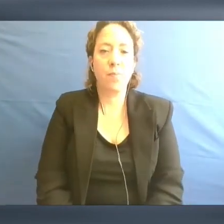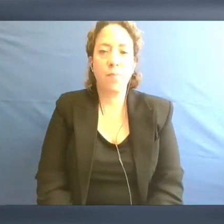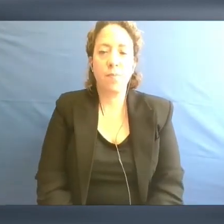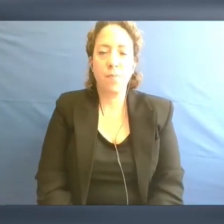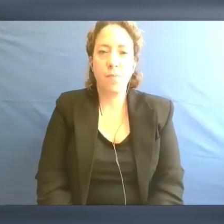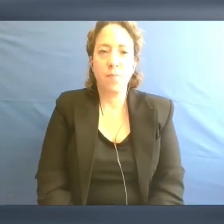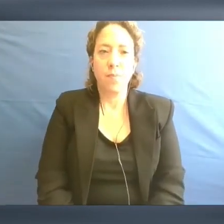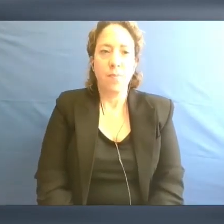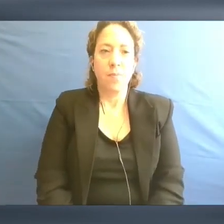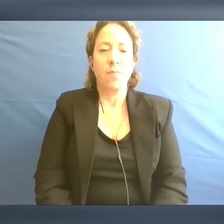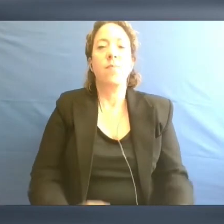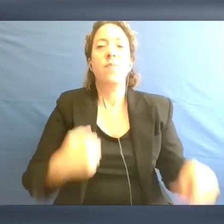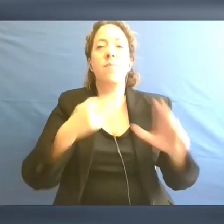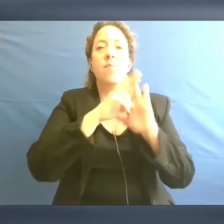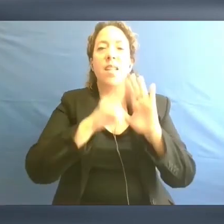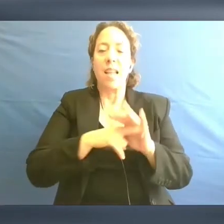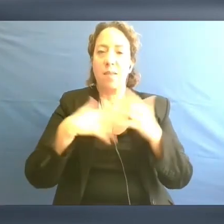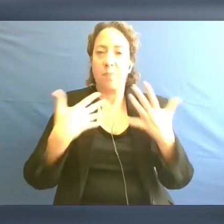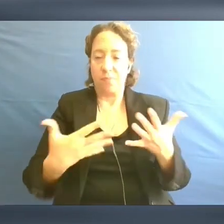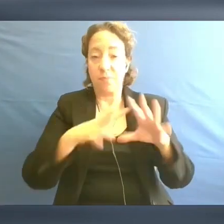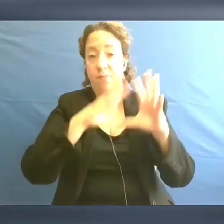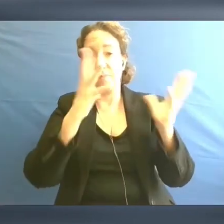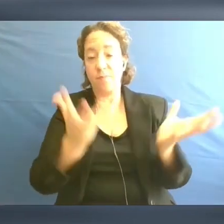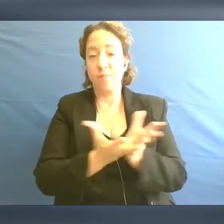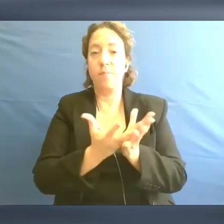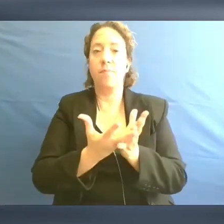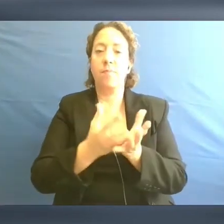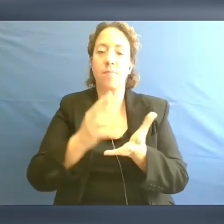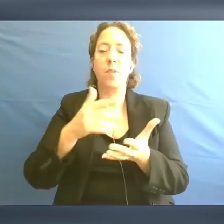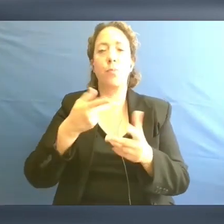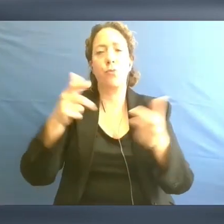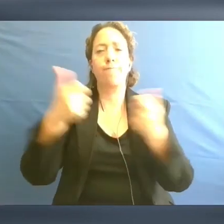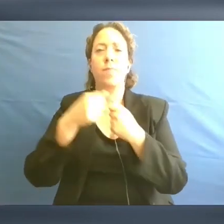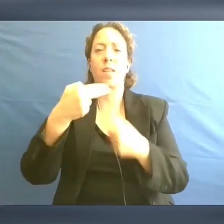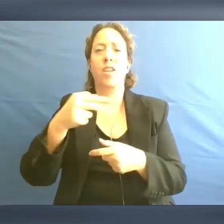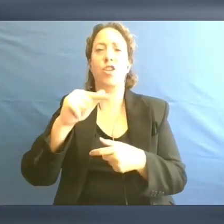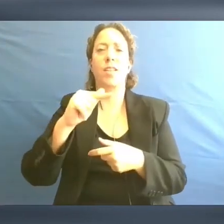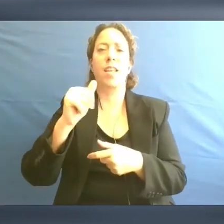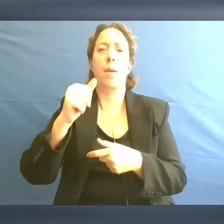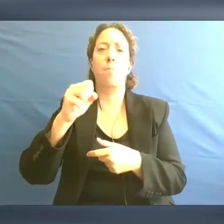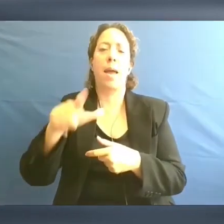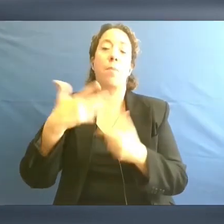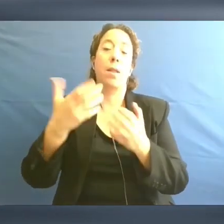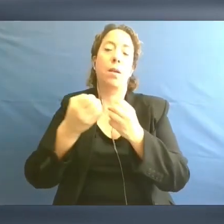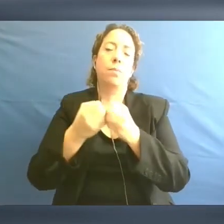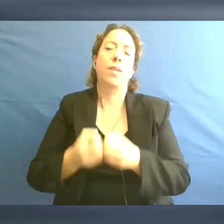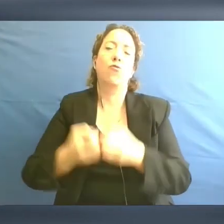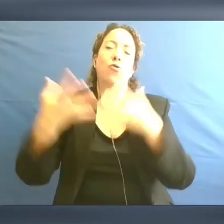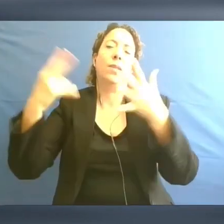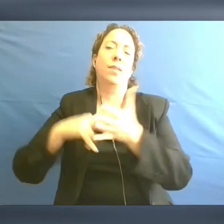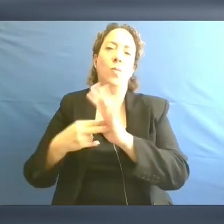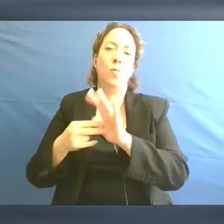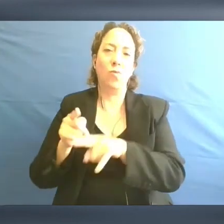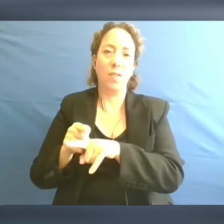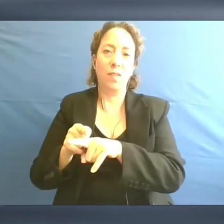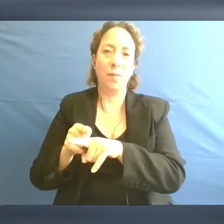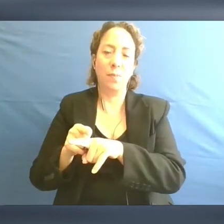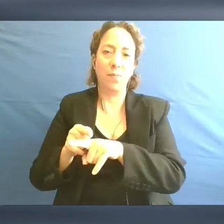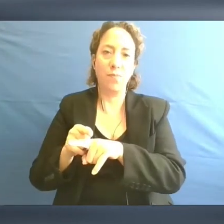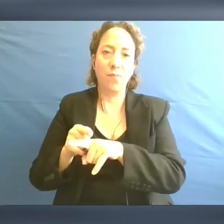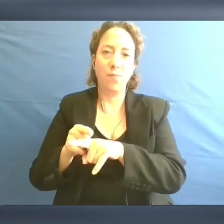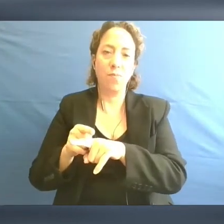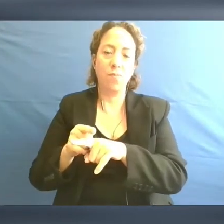Alors les règles à l'heure actuelle sont essentiellement écrites pour HTML, qui est quand même la technologie un peu majoritaire. C'est pas une